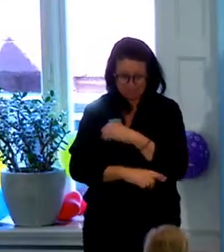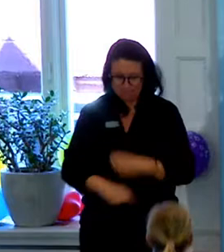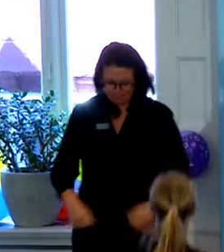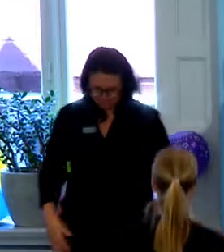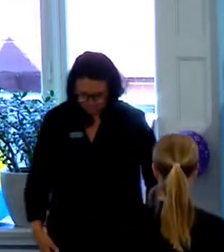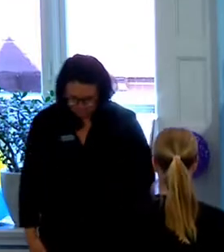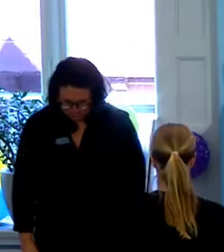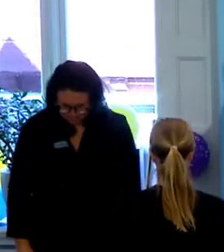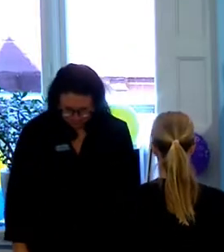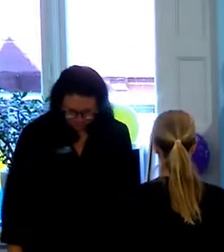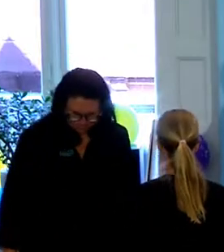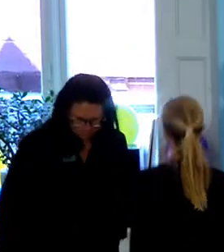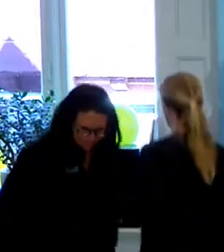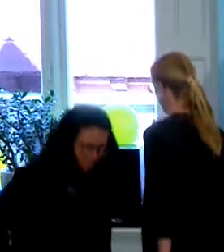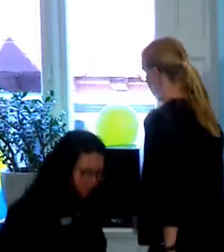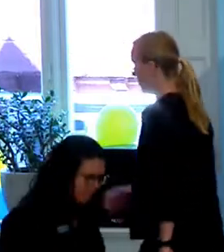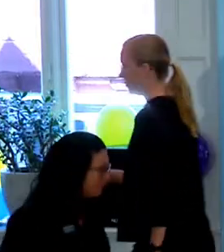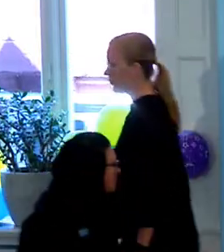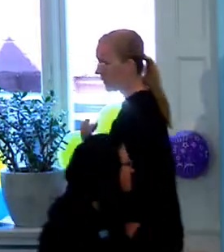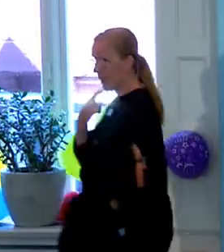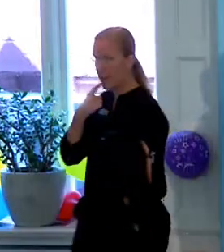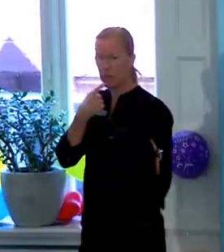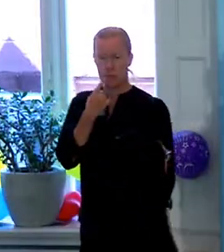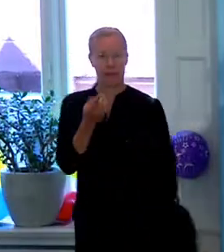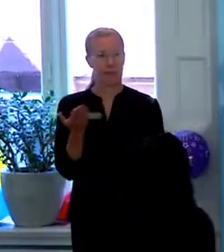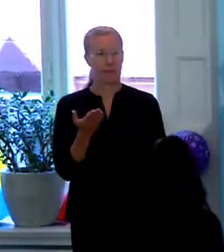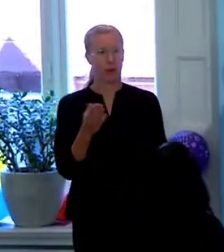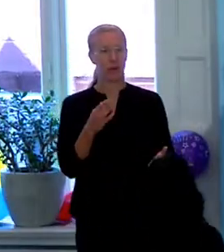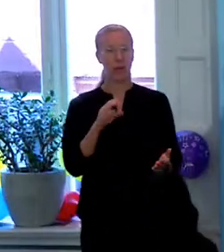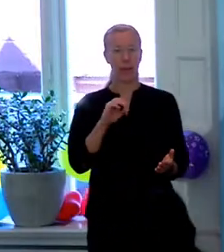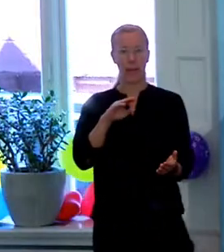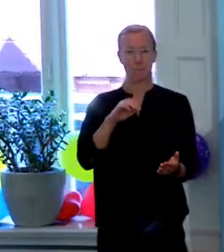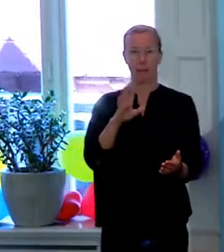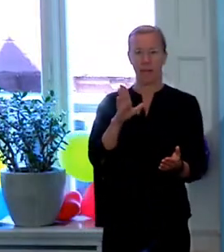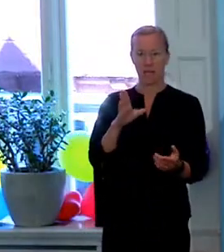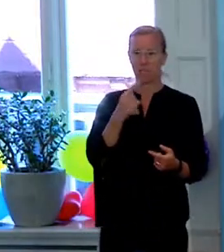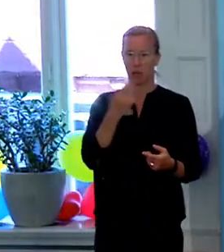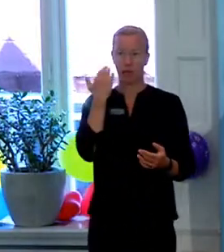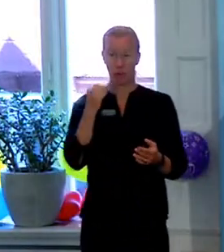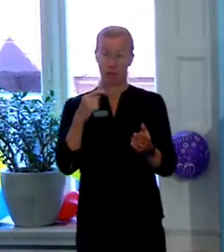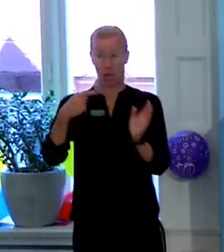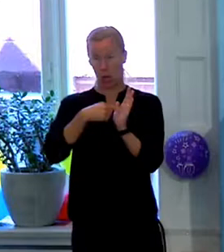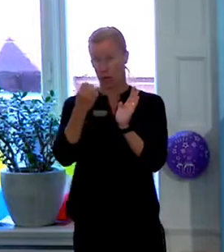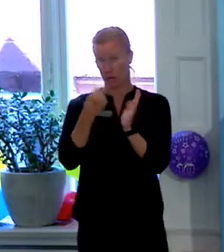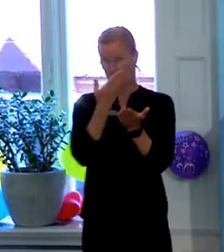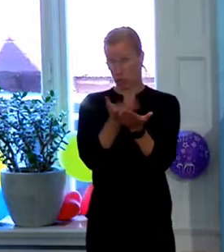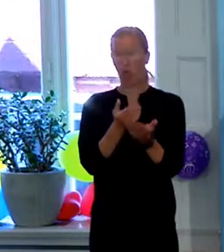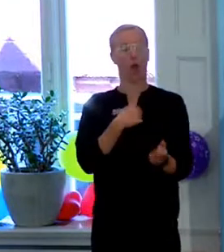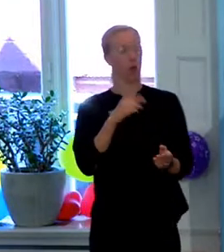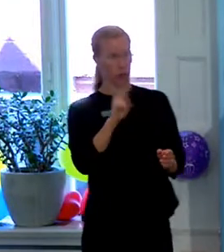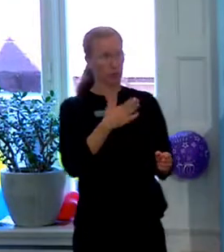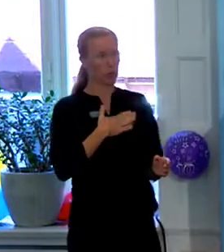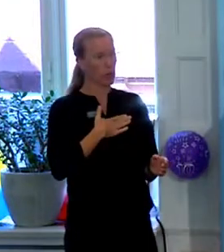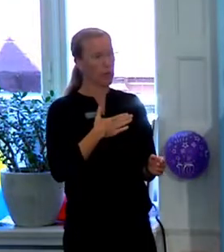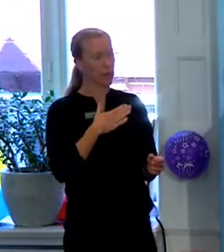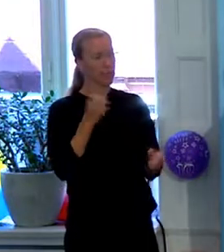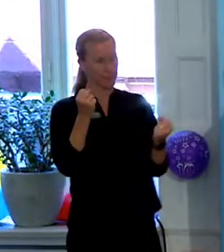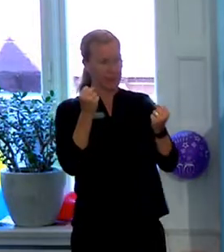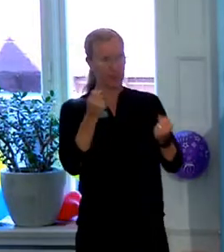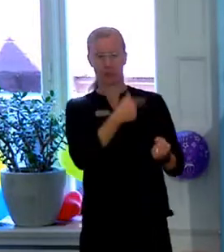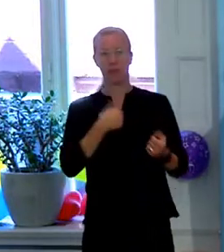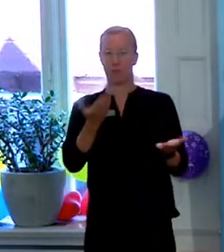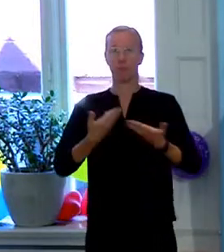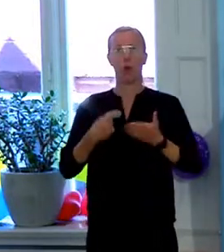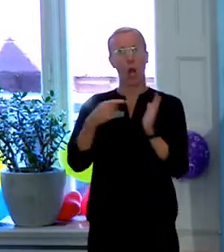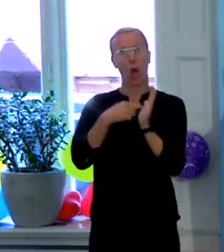säga någonting om vad Maja redogjorde för tidigare? Till exempel de här lagförslagen. Ja, jag tycker att det är nödvändigt att vi får de